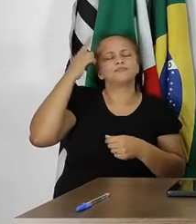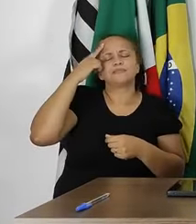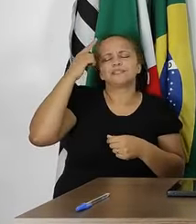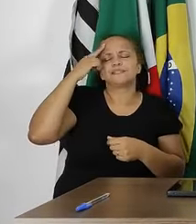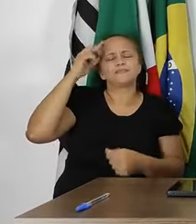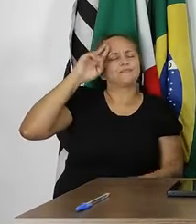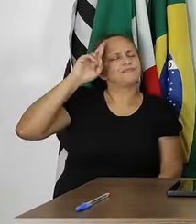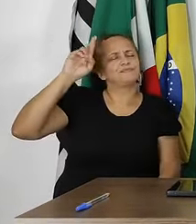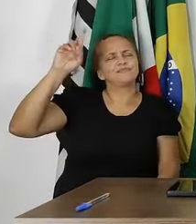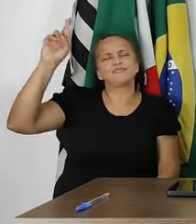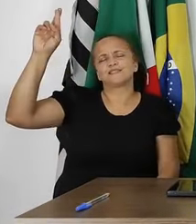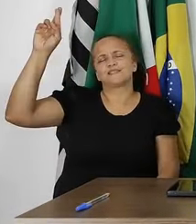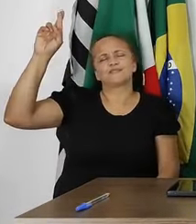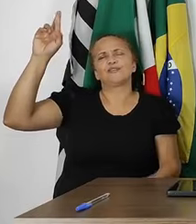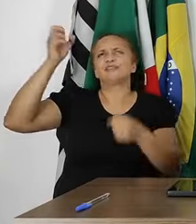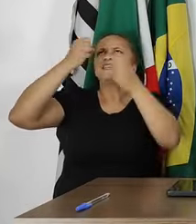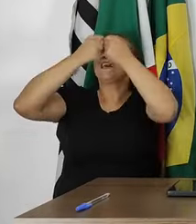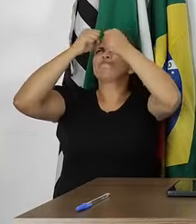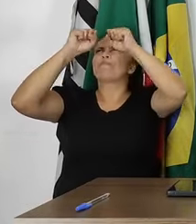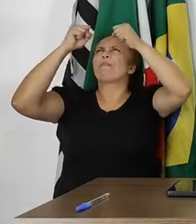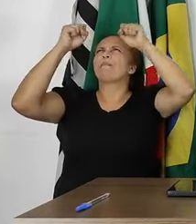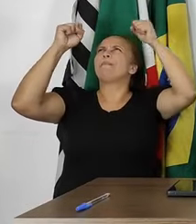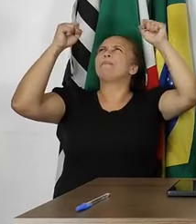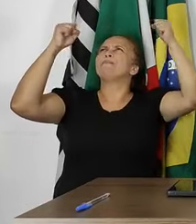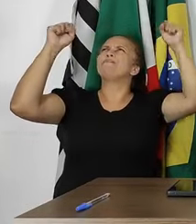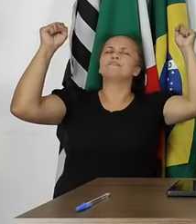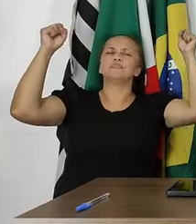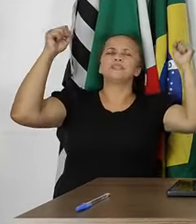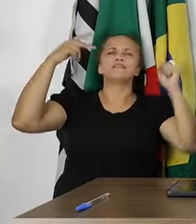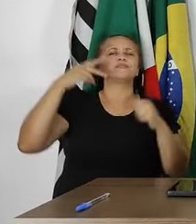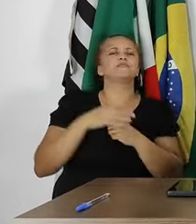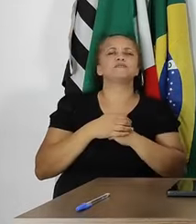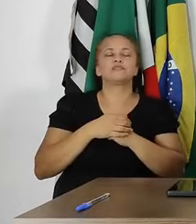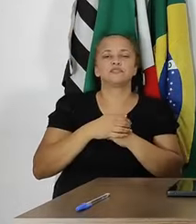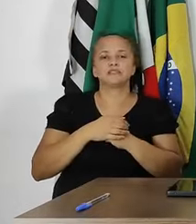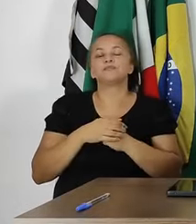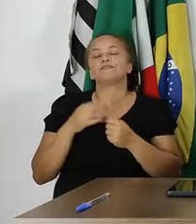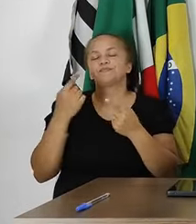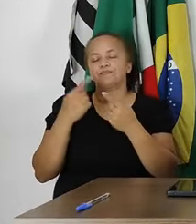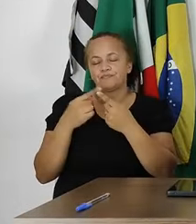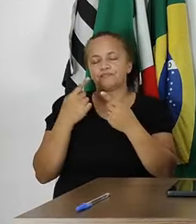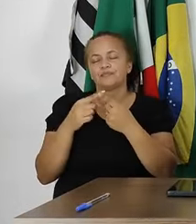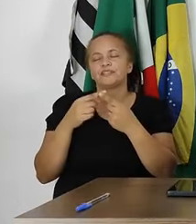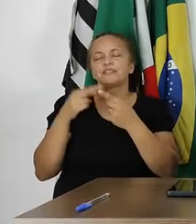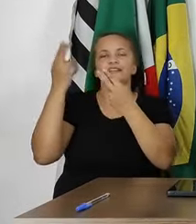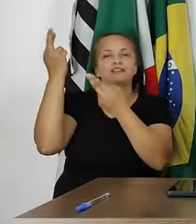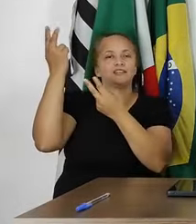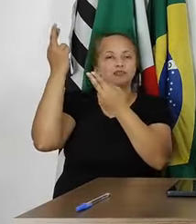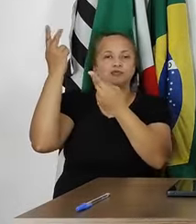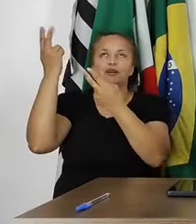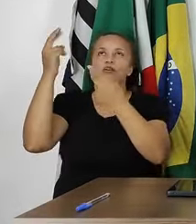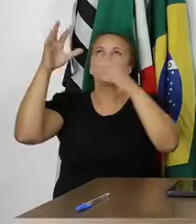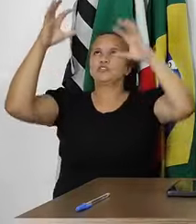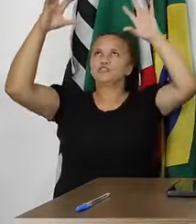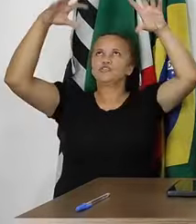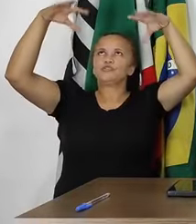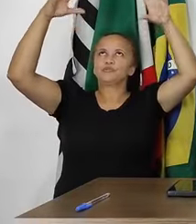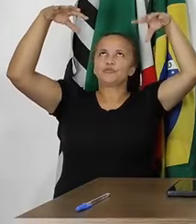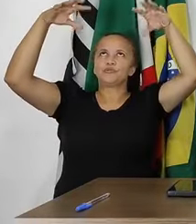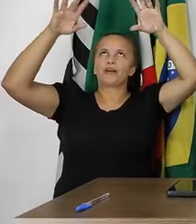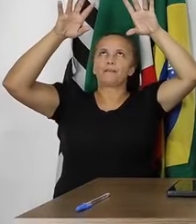mais altos que os vossos pensamentos. O versículo 10 diz, porque assim como descem a chuva e a neve